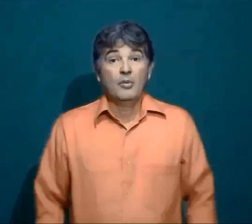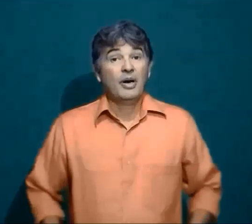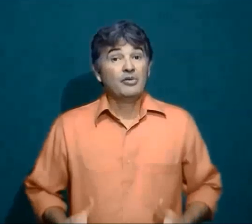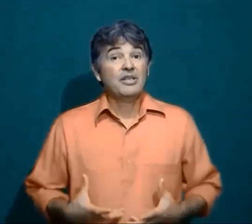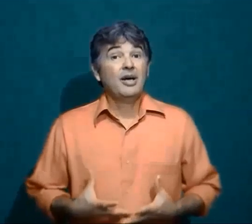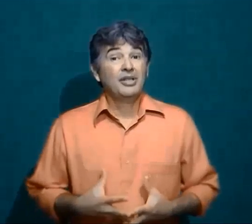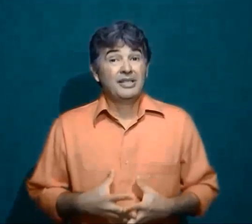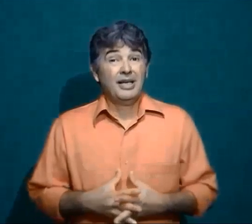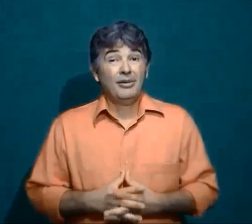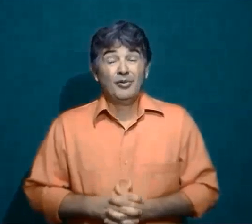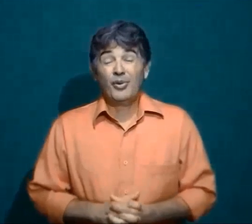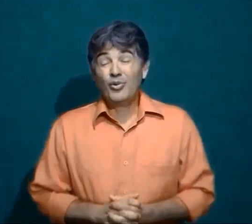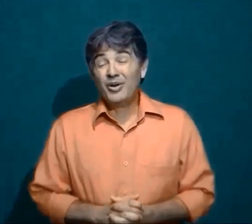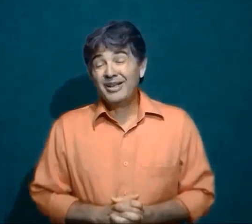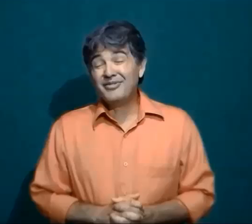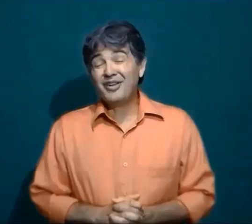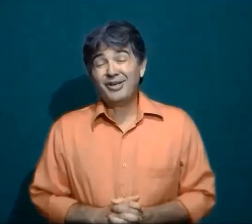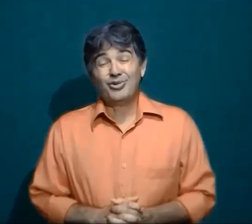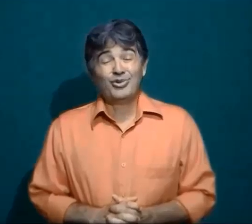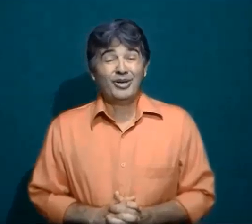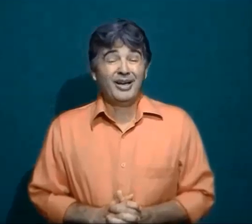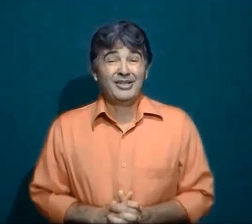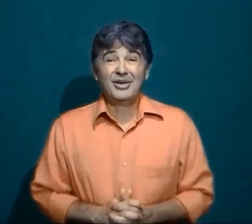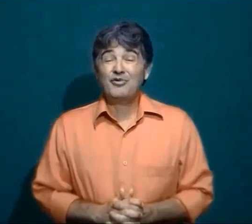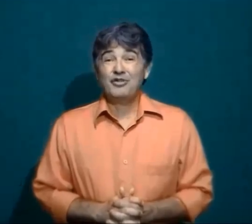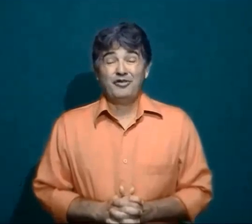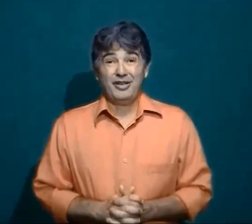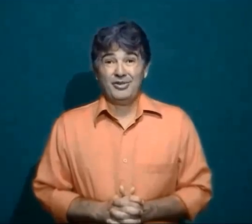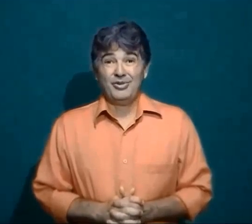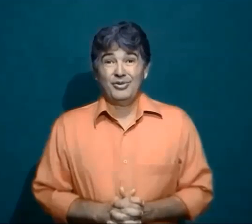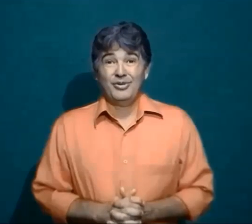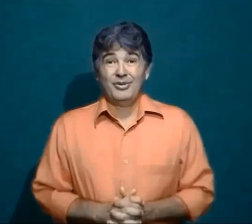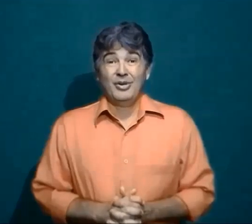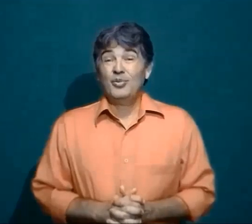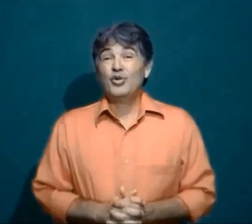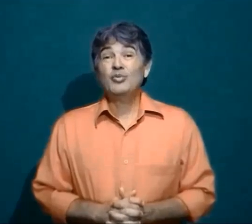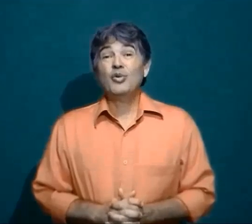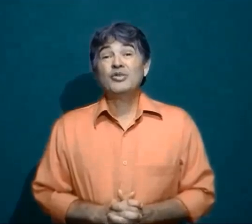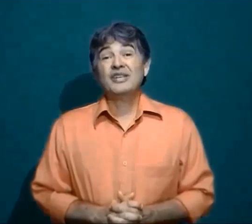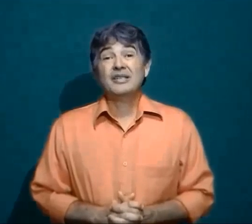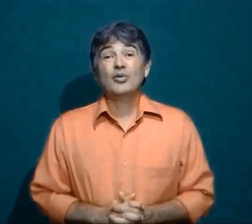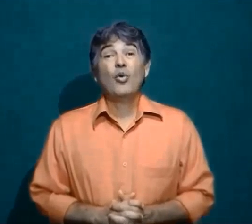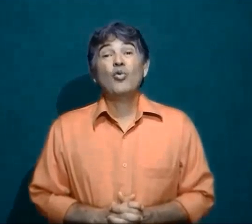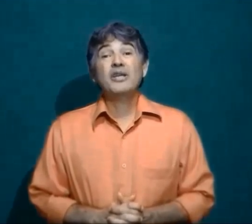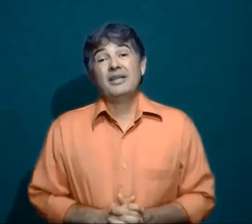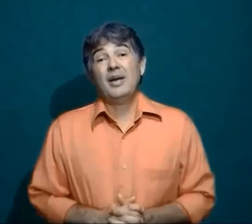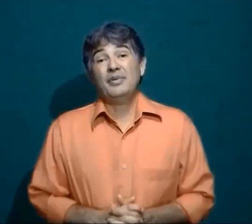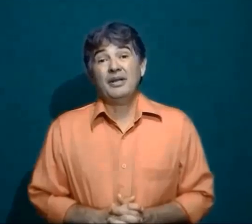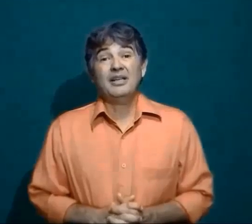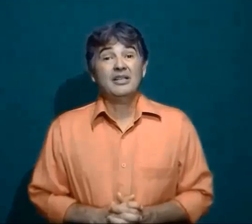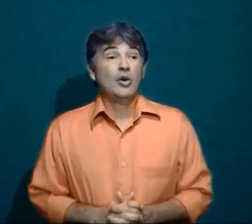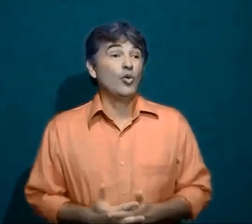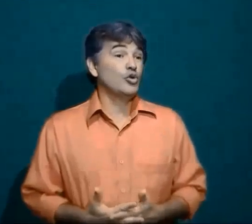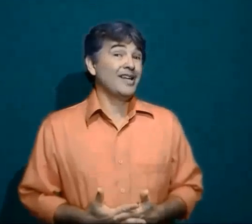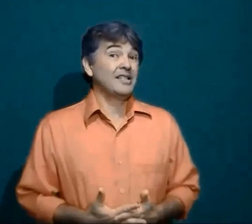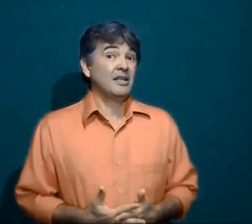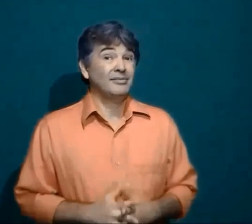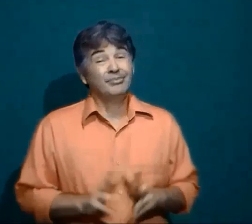Para o sinal de célula, eu procurei diversos lugares, não foi fácil. Por último, eu conversando com um intérprete, ele disse, eu uso assim.